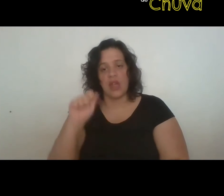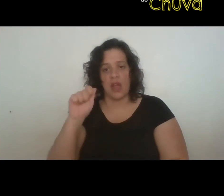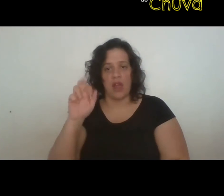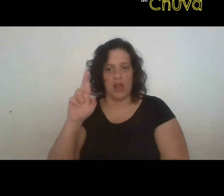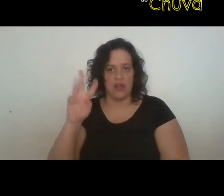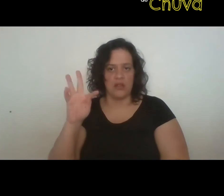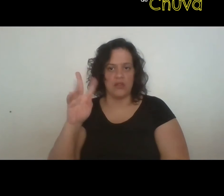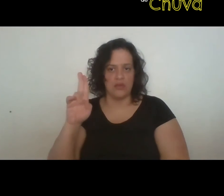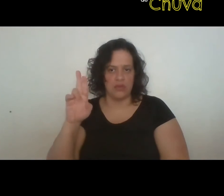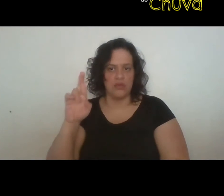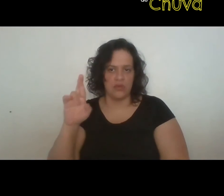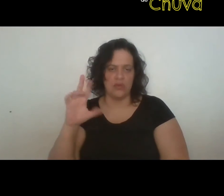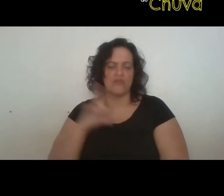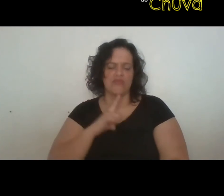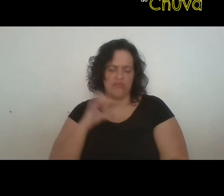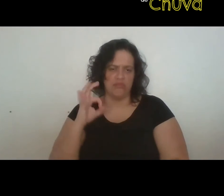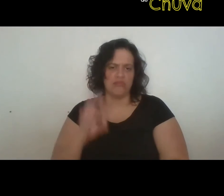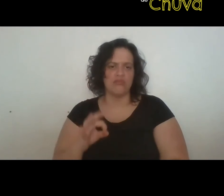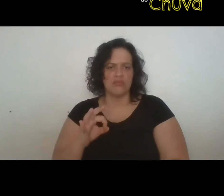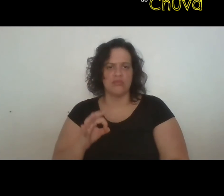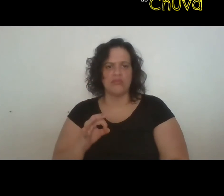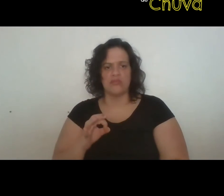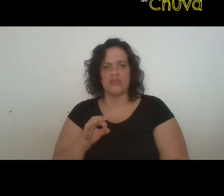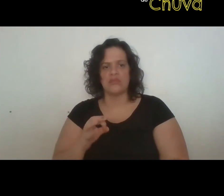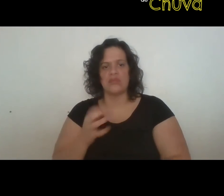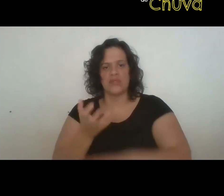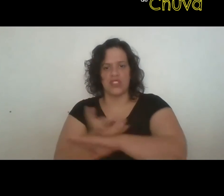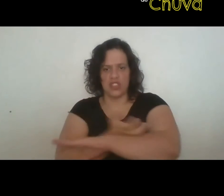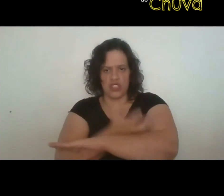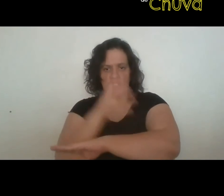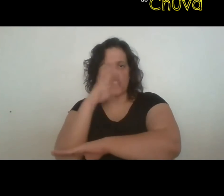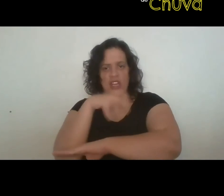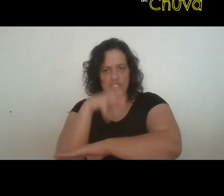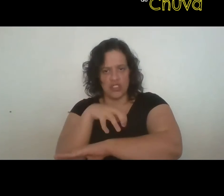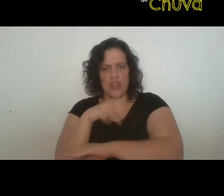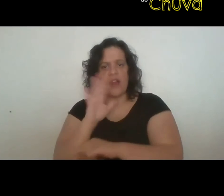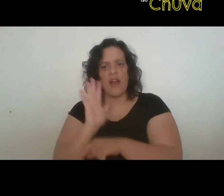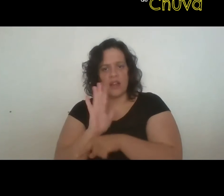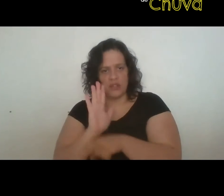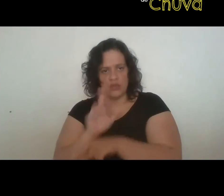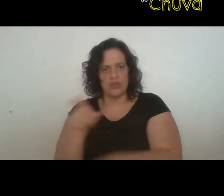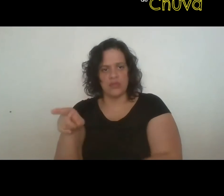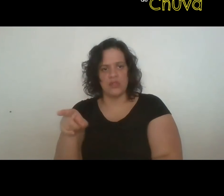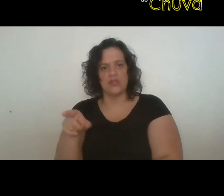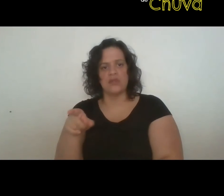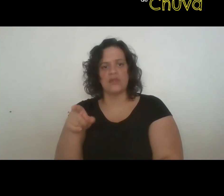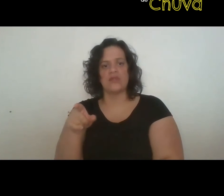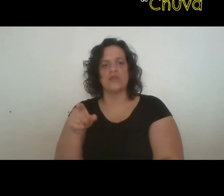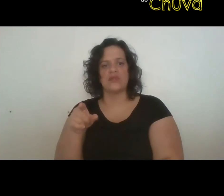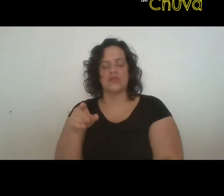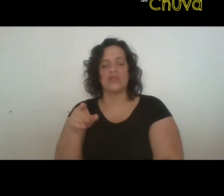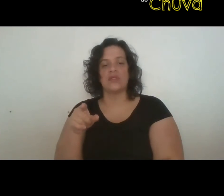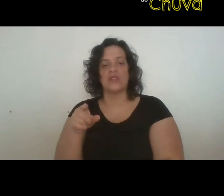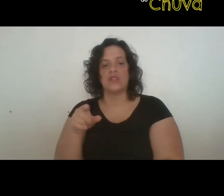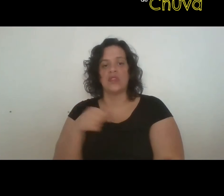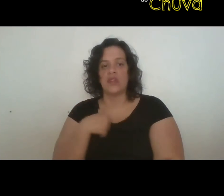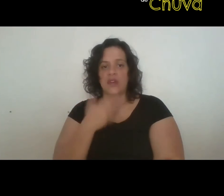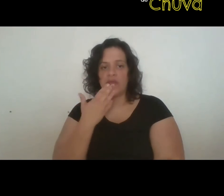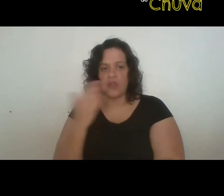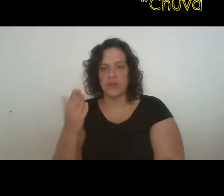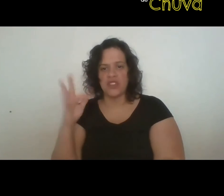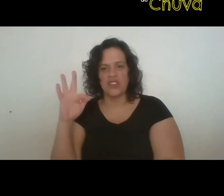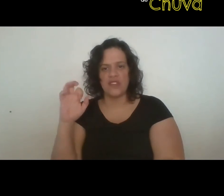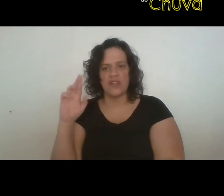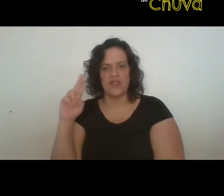certeza os jardins de chuva ajudam muito nisso. Eu vou pedir para o Fernando